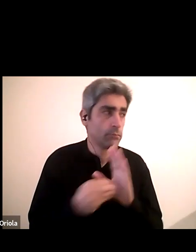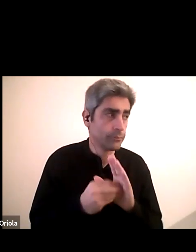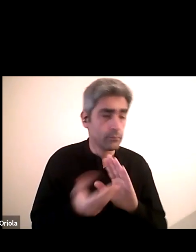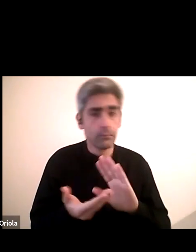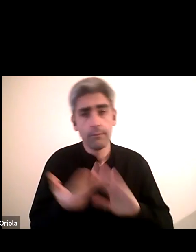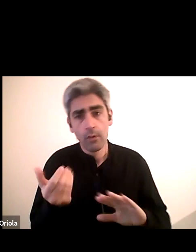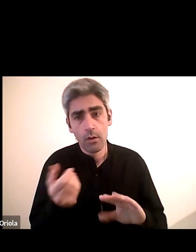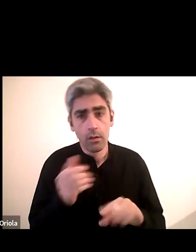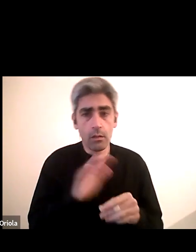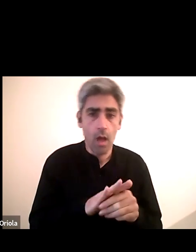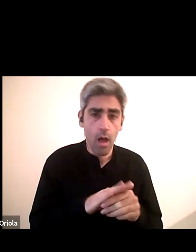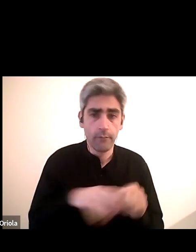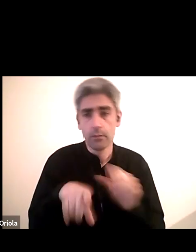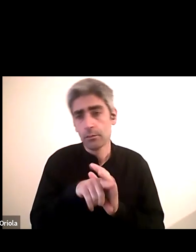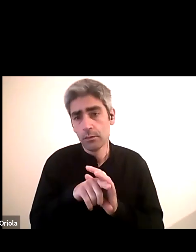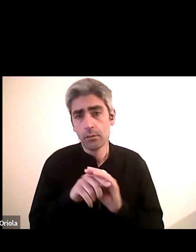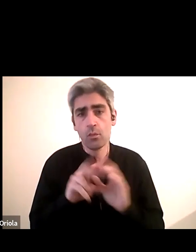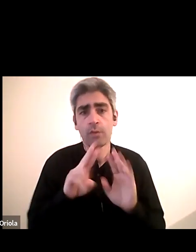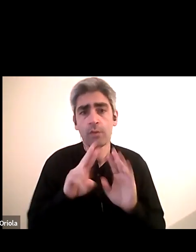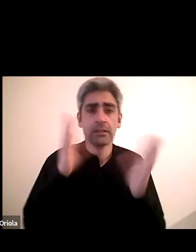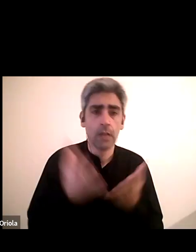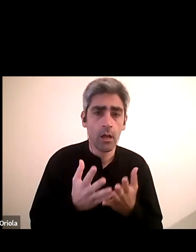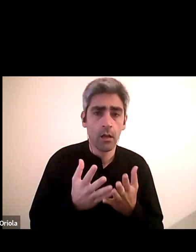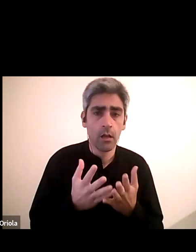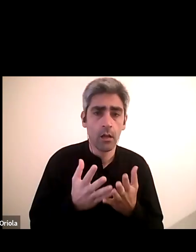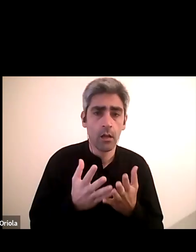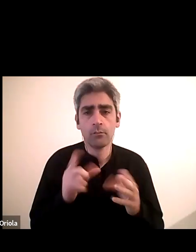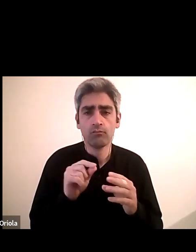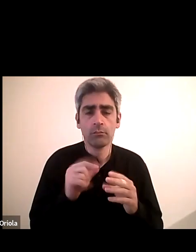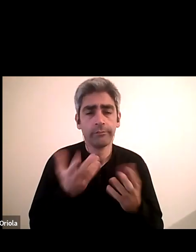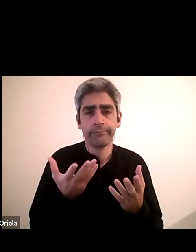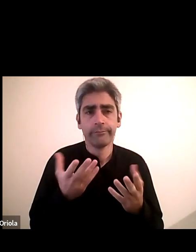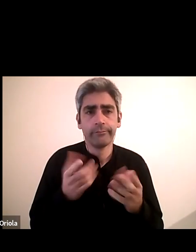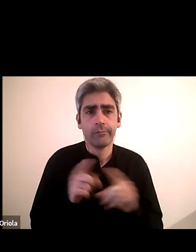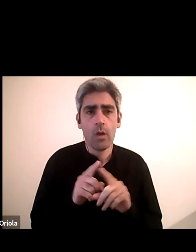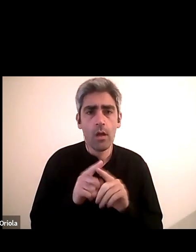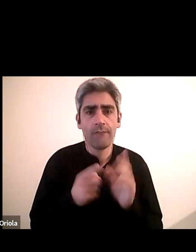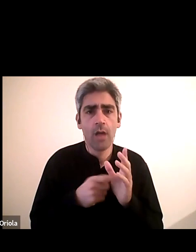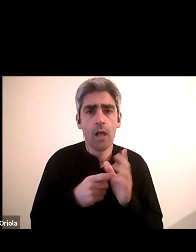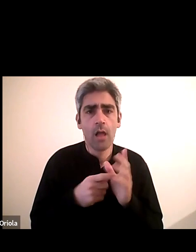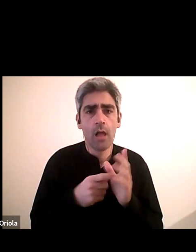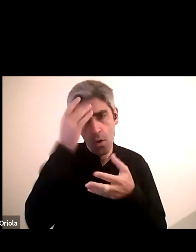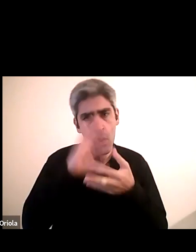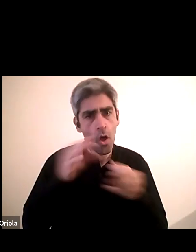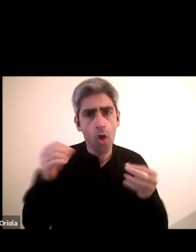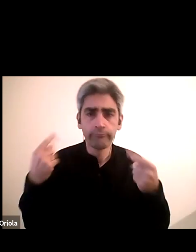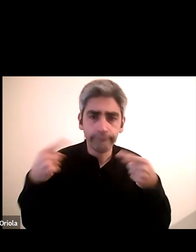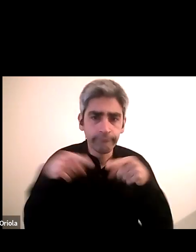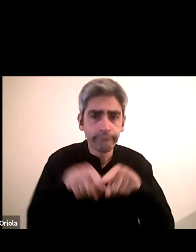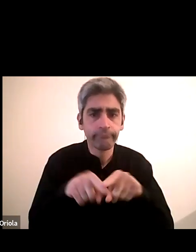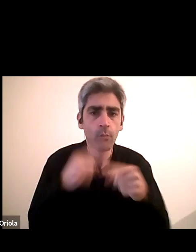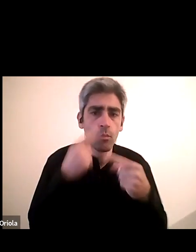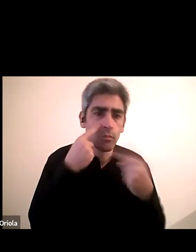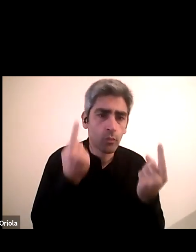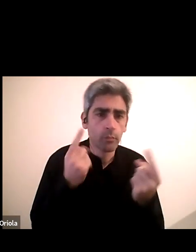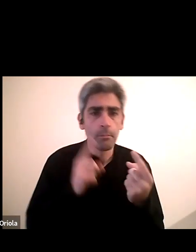da legislação universal, e portanto houve uma grande falta de convergência do setor público